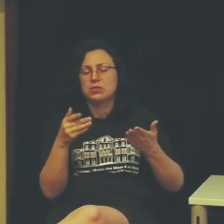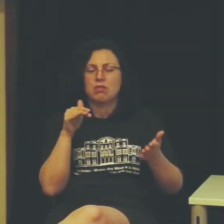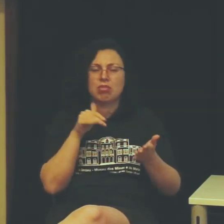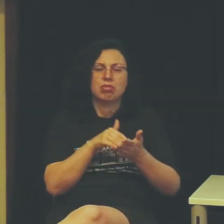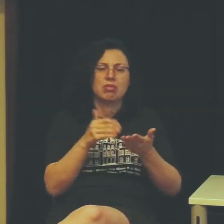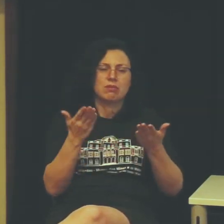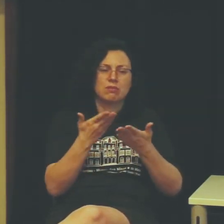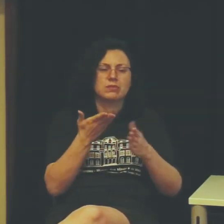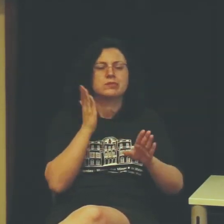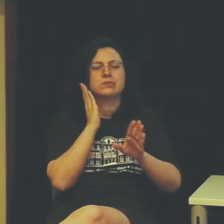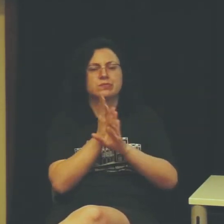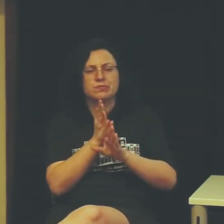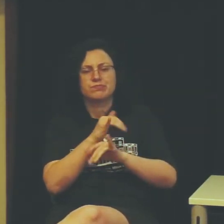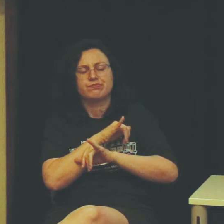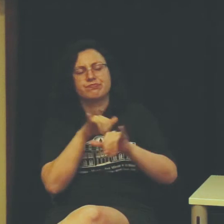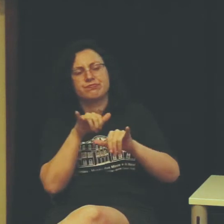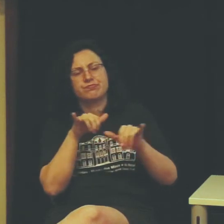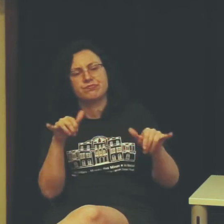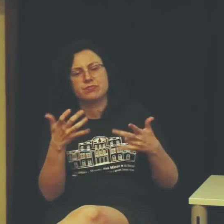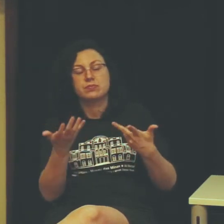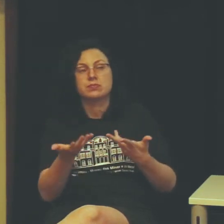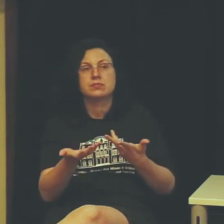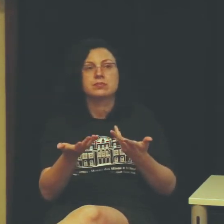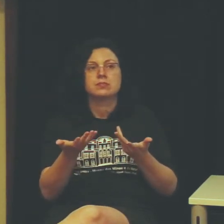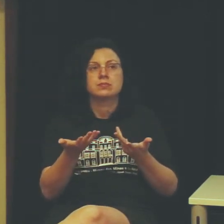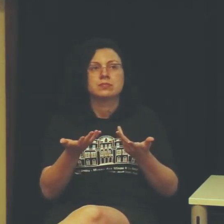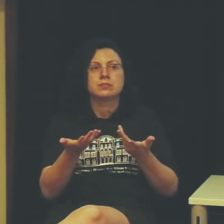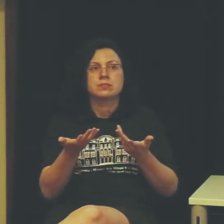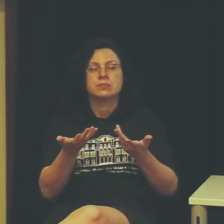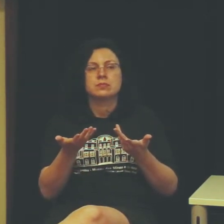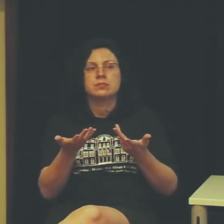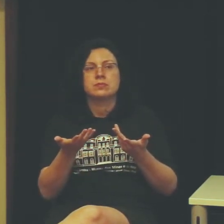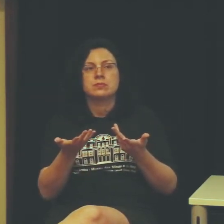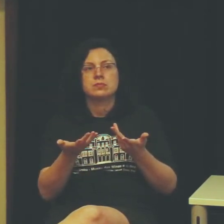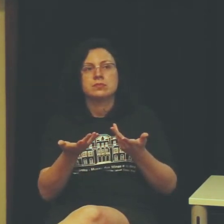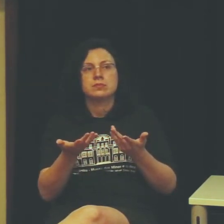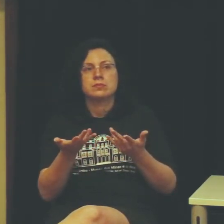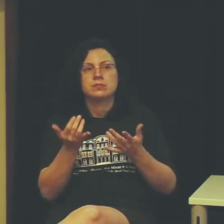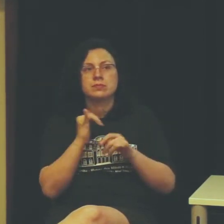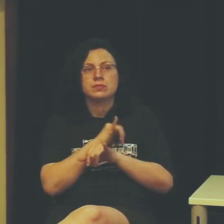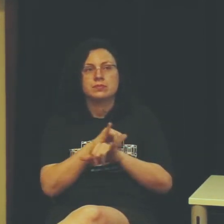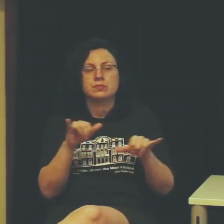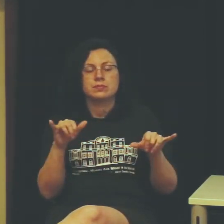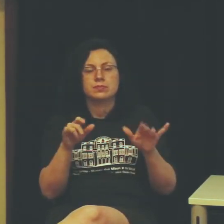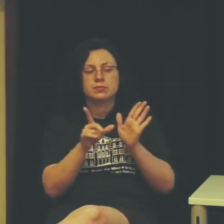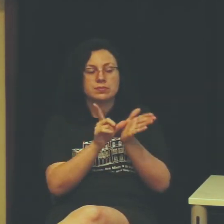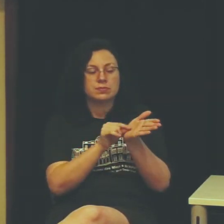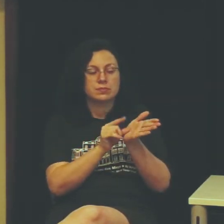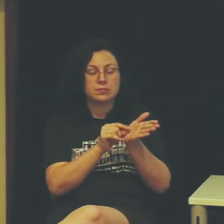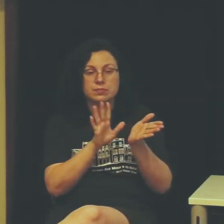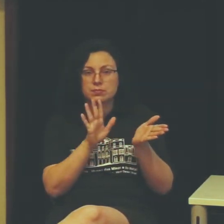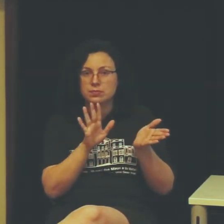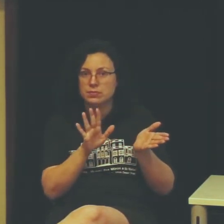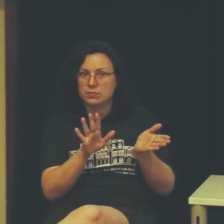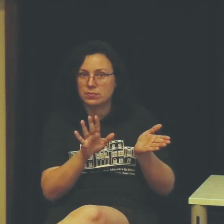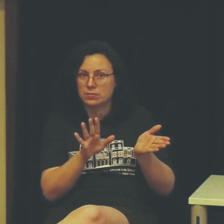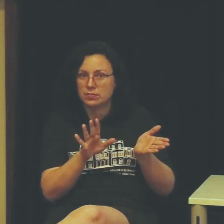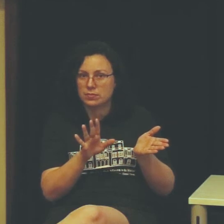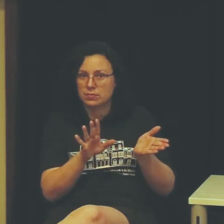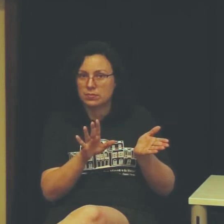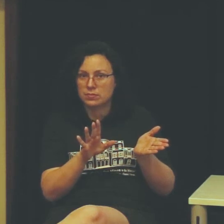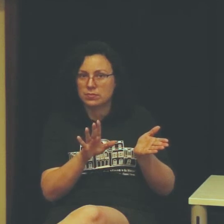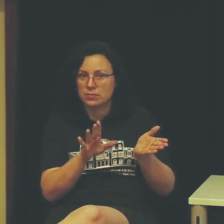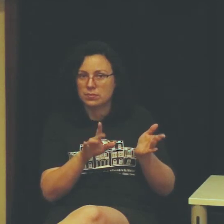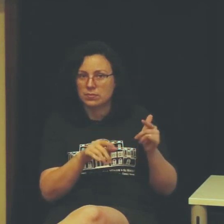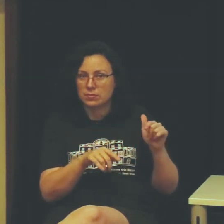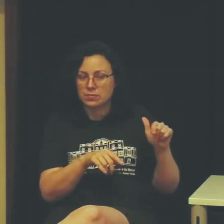acha meios de divulgar nossas descobertas, né? Então seria fácil imaginar que ele ia publicar isso aqui num artigo, mas o Wollaston